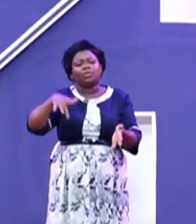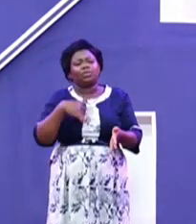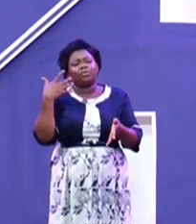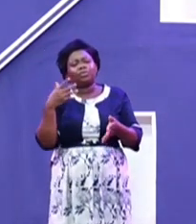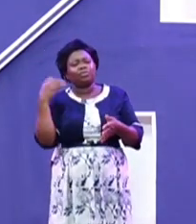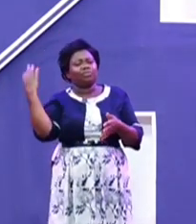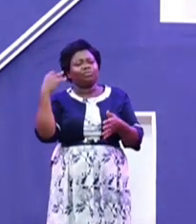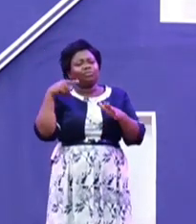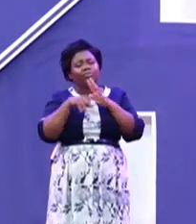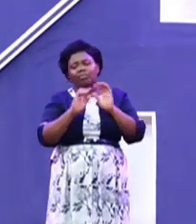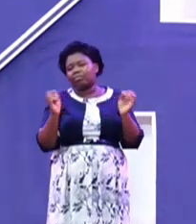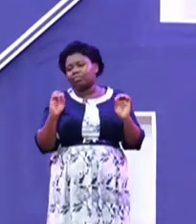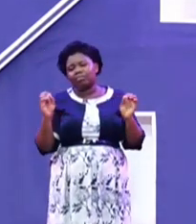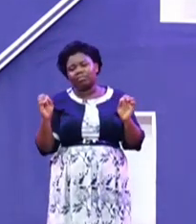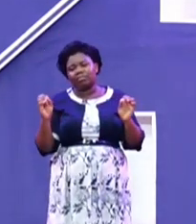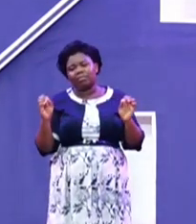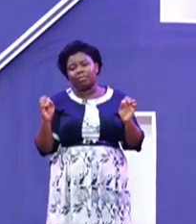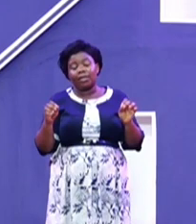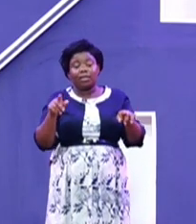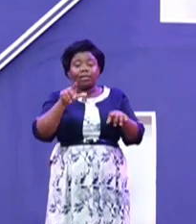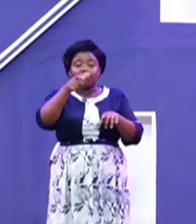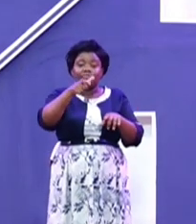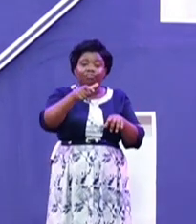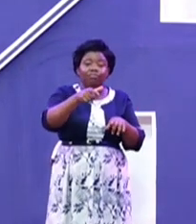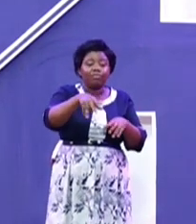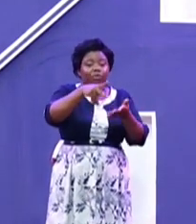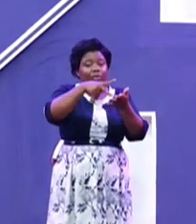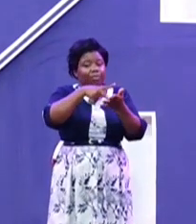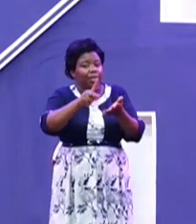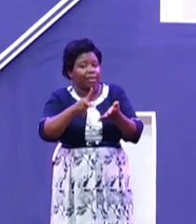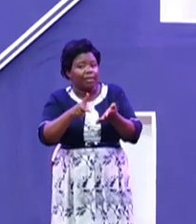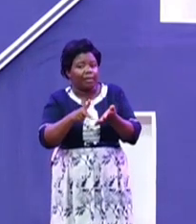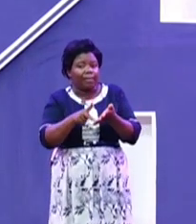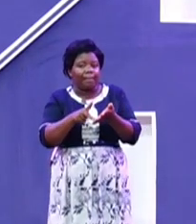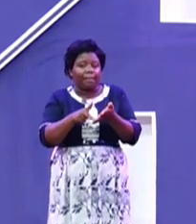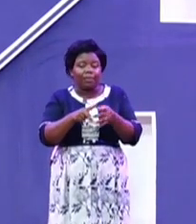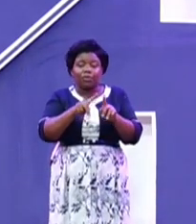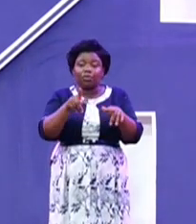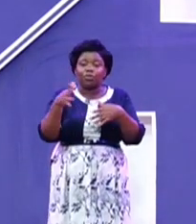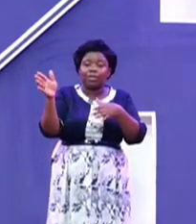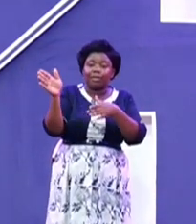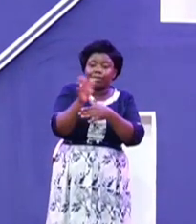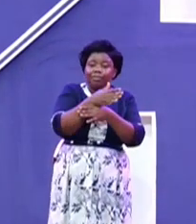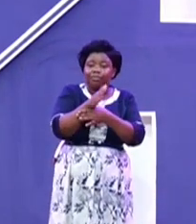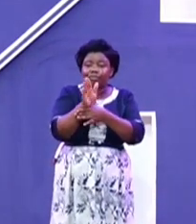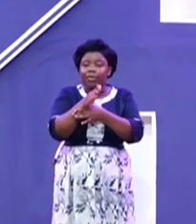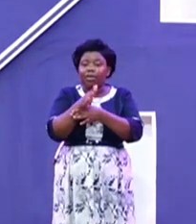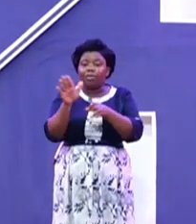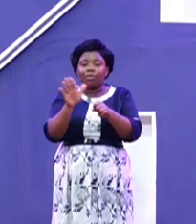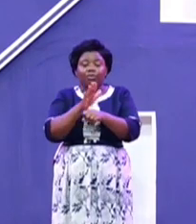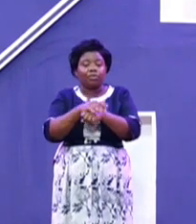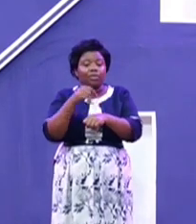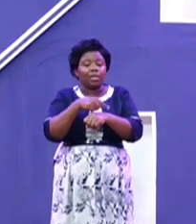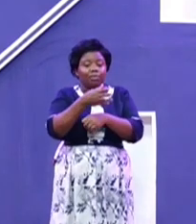eyingira. Kyeyingira leedi eyo gy'olaba esasulirwa. Abaweereza nga bafe ba full time twe tulina